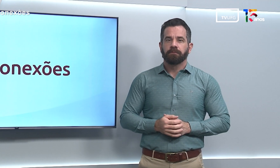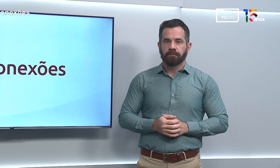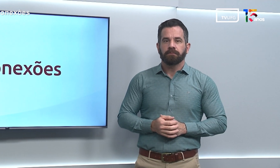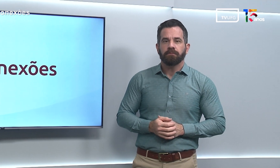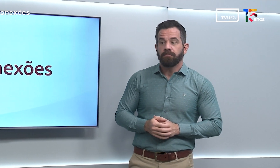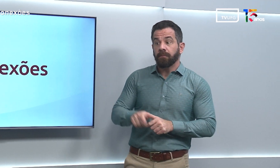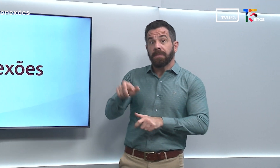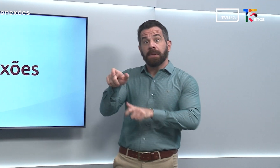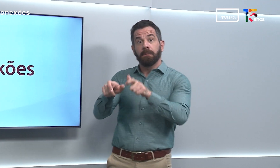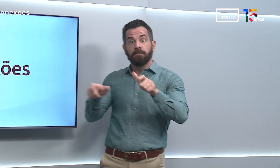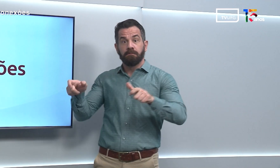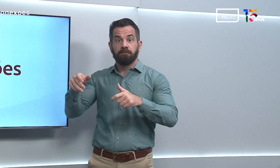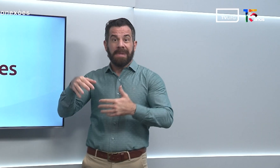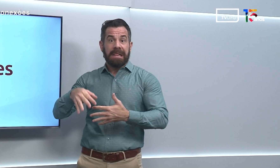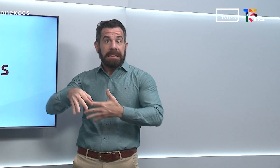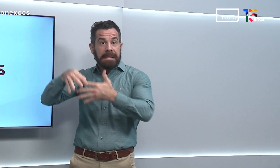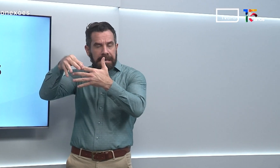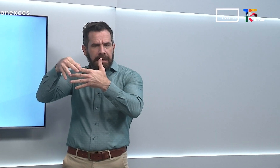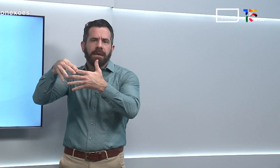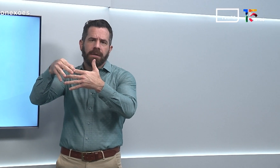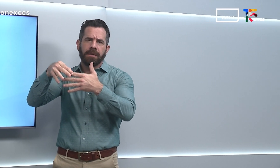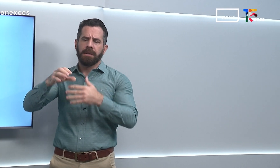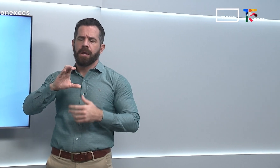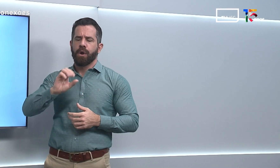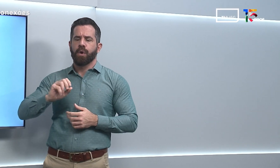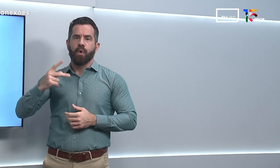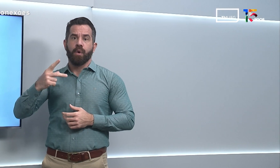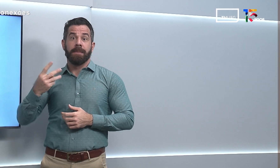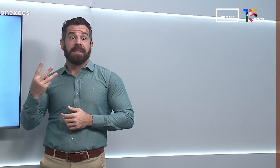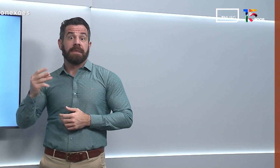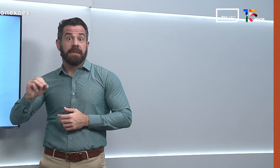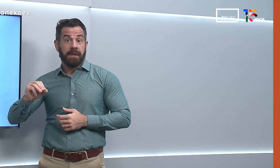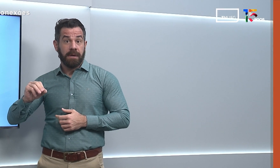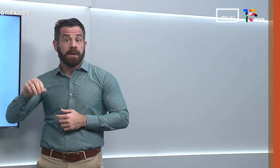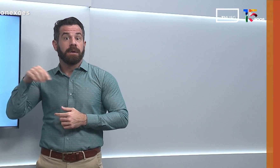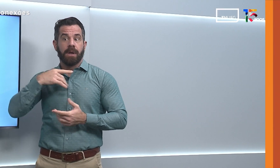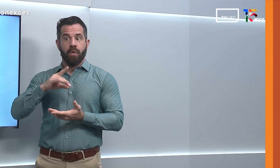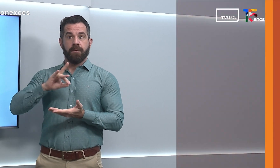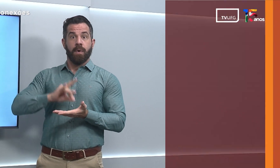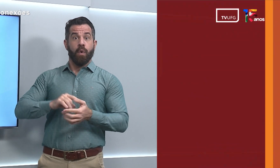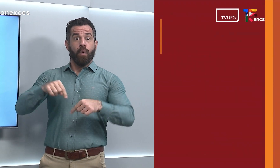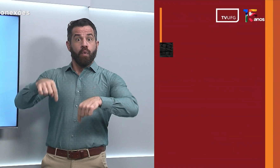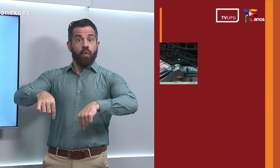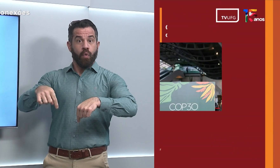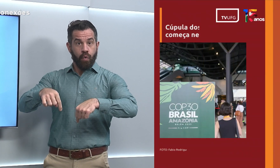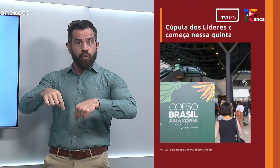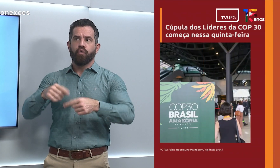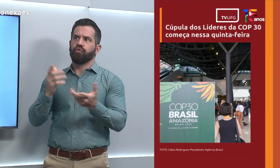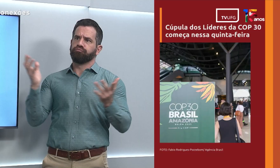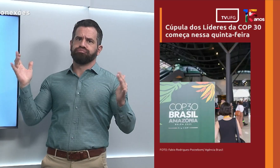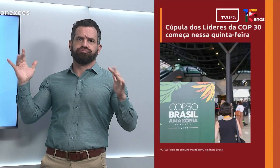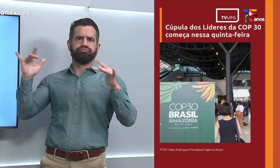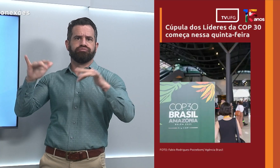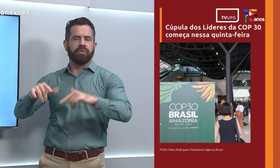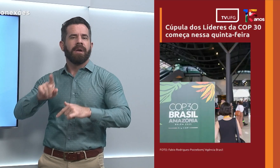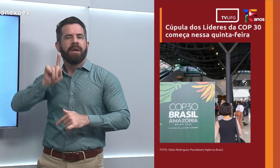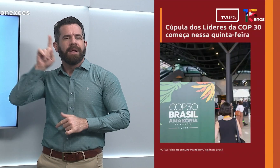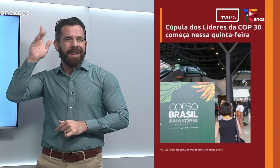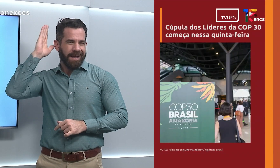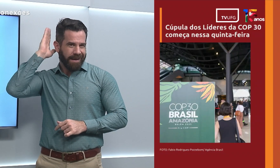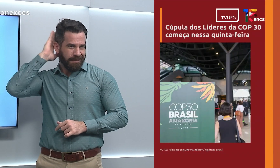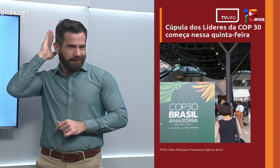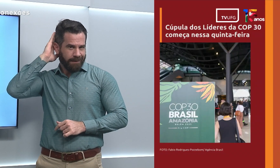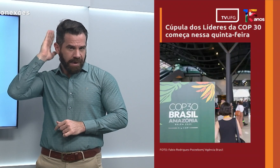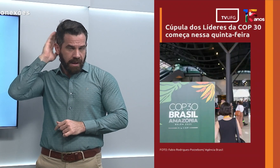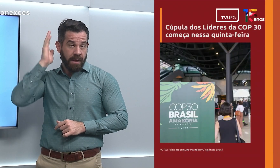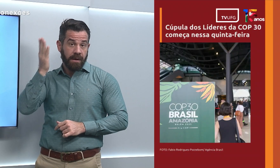A cúpula dos líderes da COP30 começa oficialmente hoje, em Belém, capital do Pará. Essa